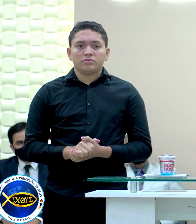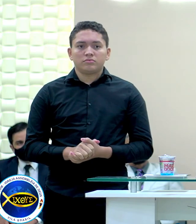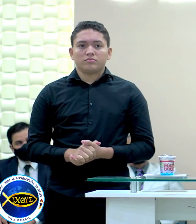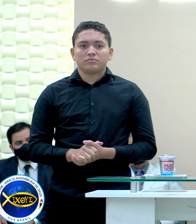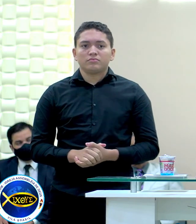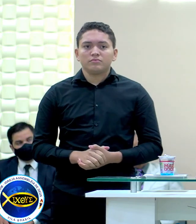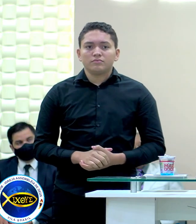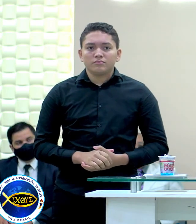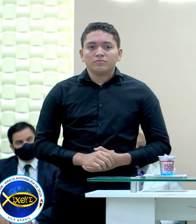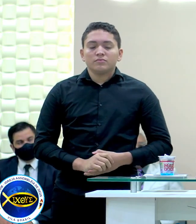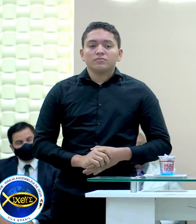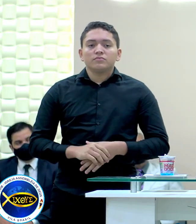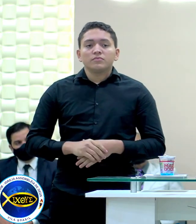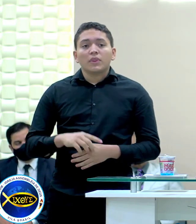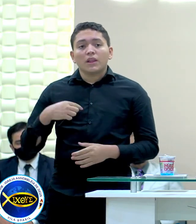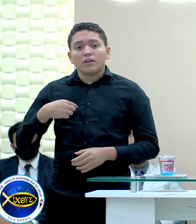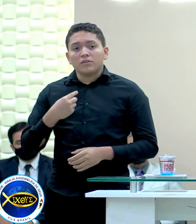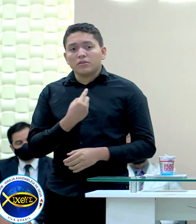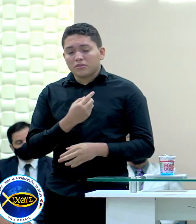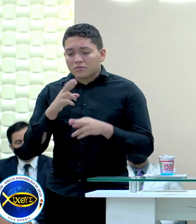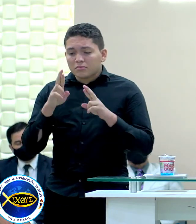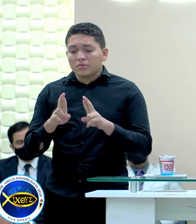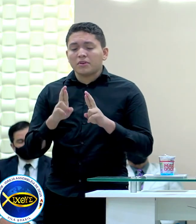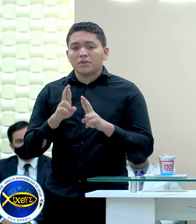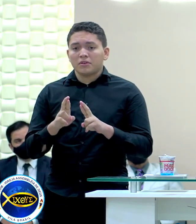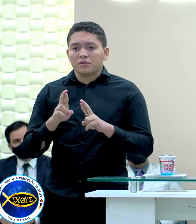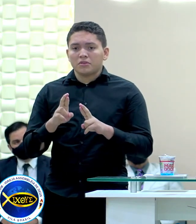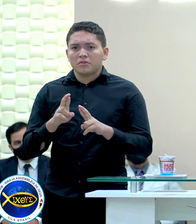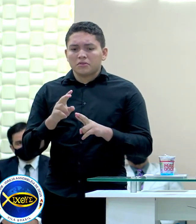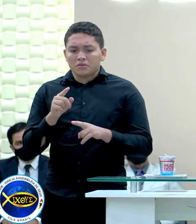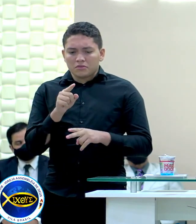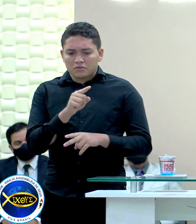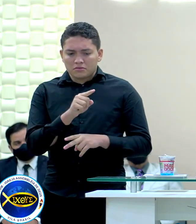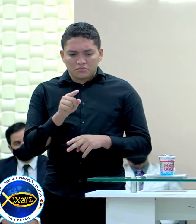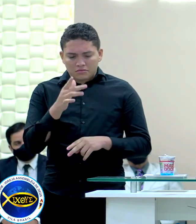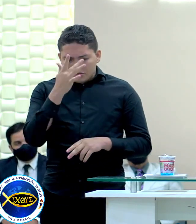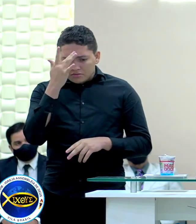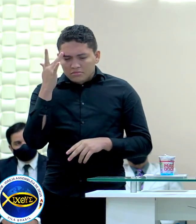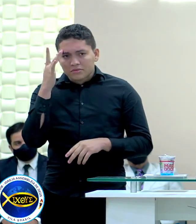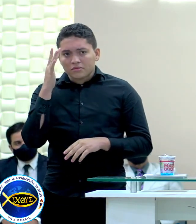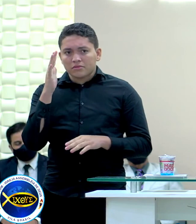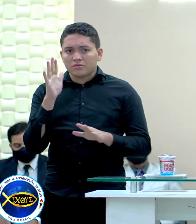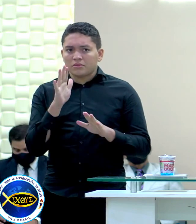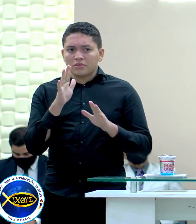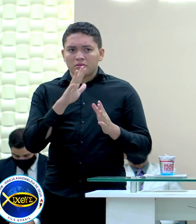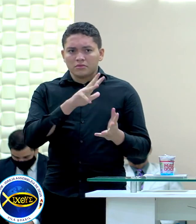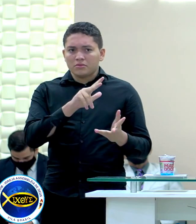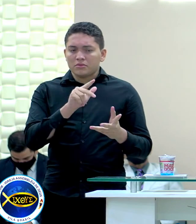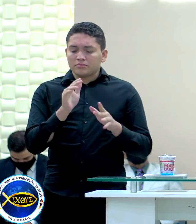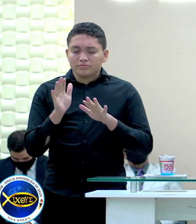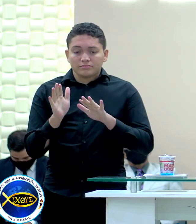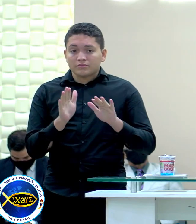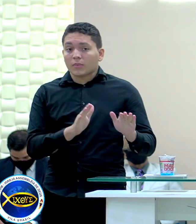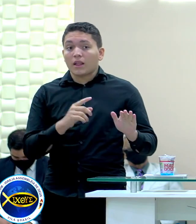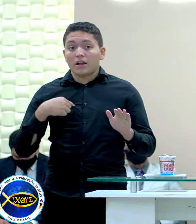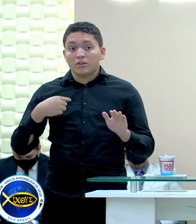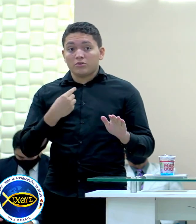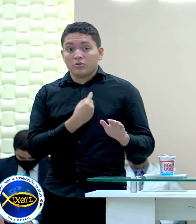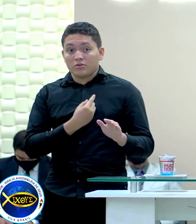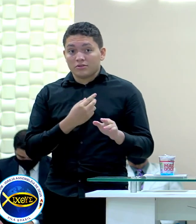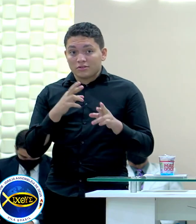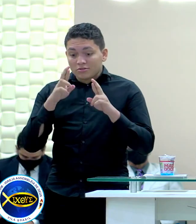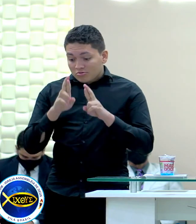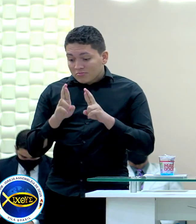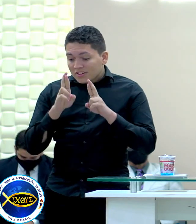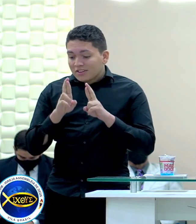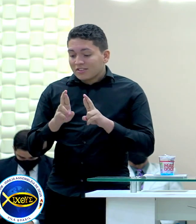aí, a nossa esperança não está neles e não deve estar neles. A nossa esperança está